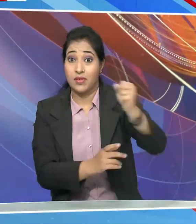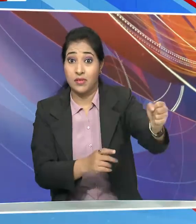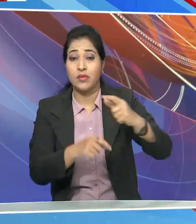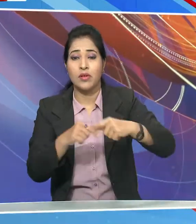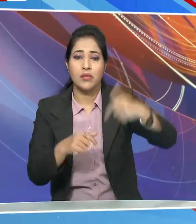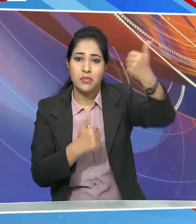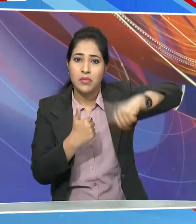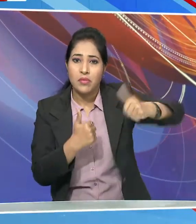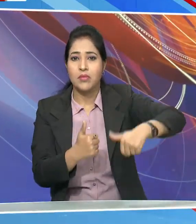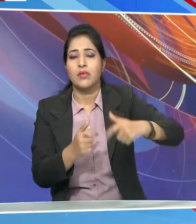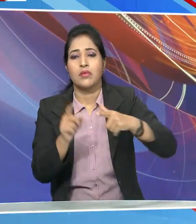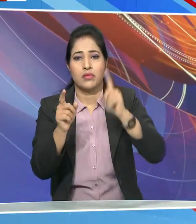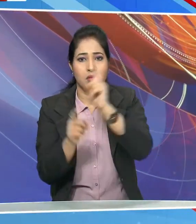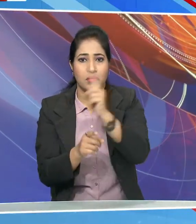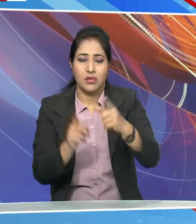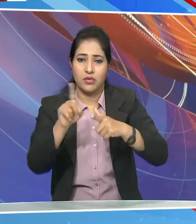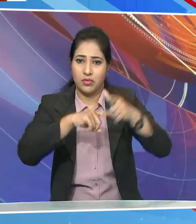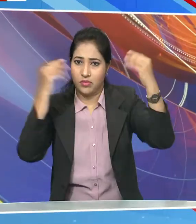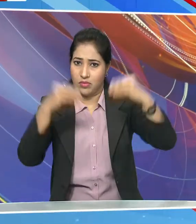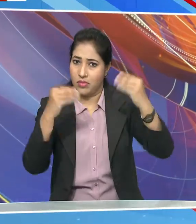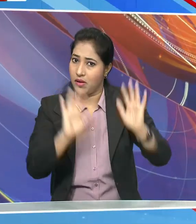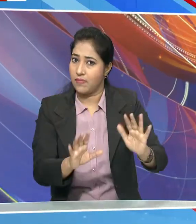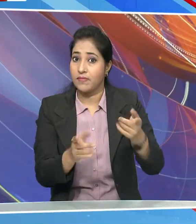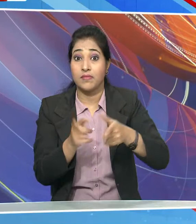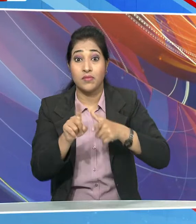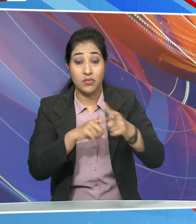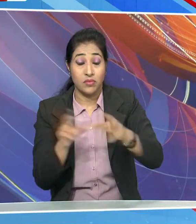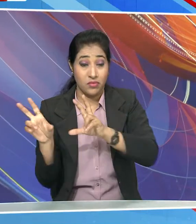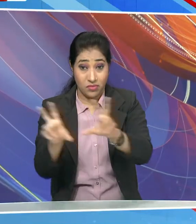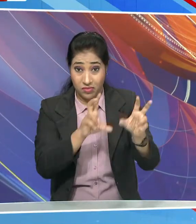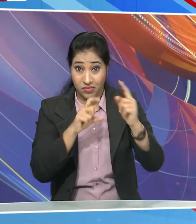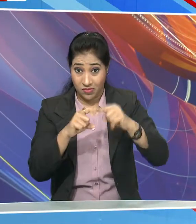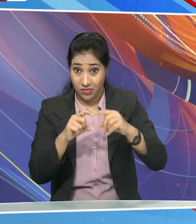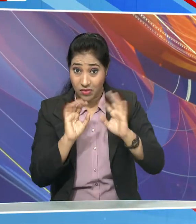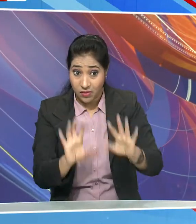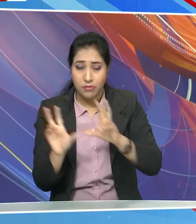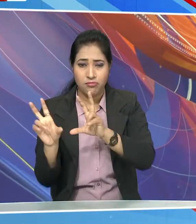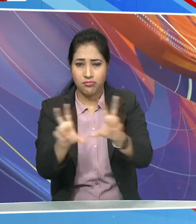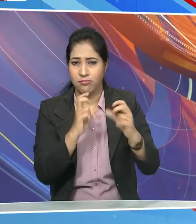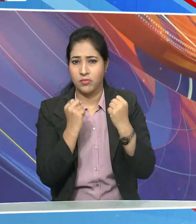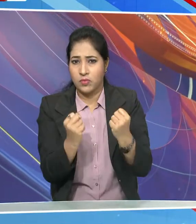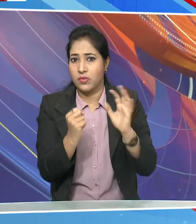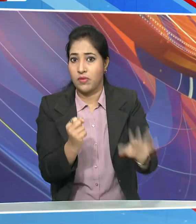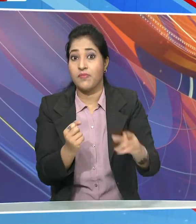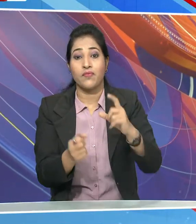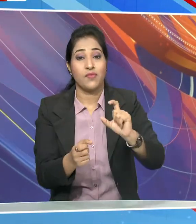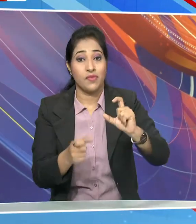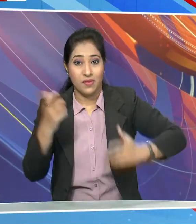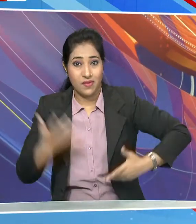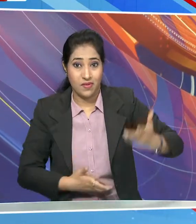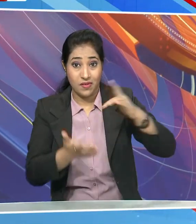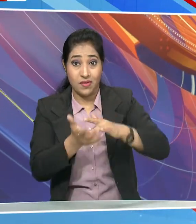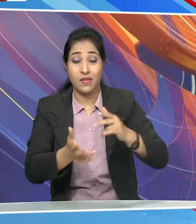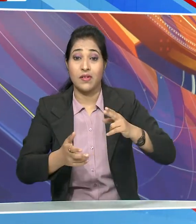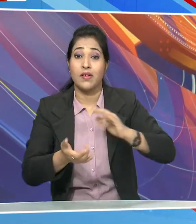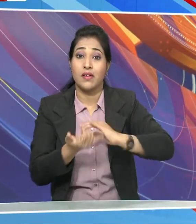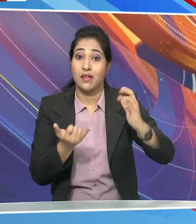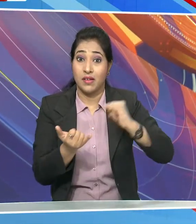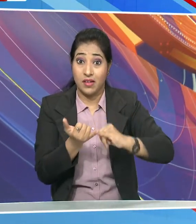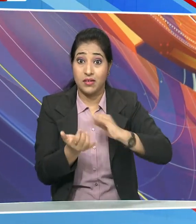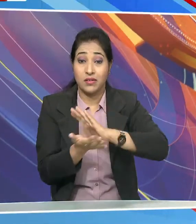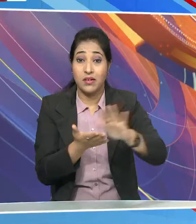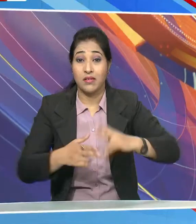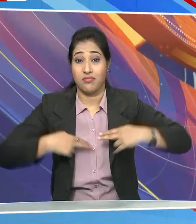11 जुलाई को आएंगे चुनाव के लिए सुरक्षा के करण किया गए हैं कोलकाता हाय कोर्ट के आदेश के मुताबिक इस बार